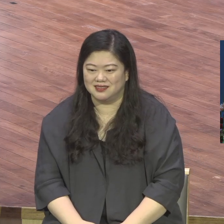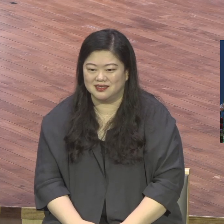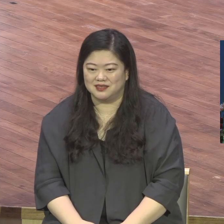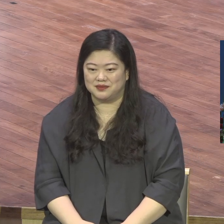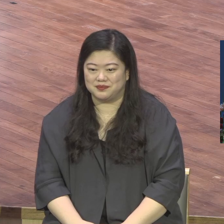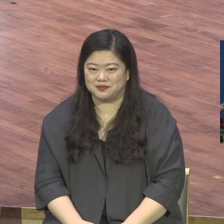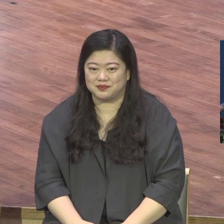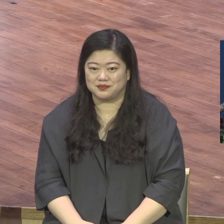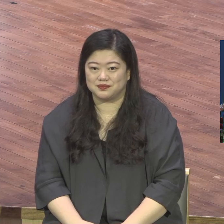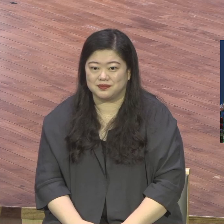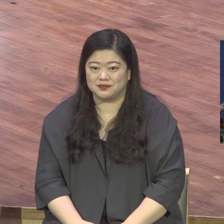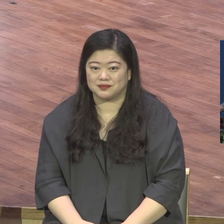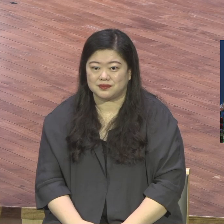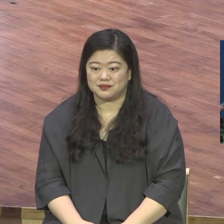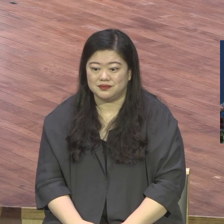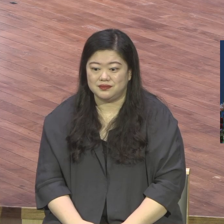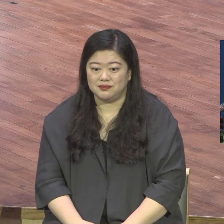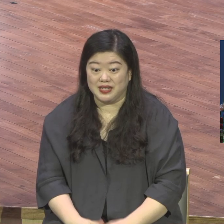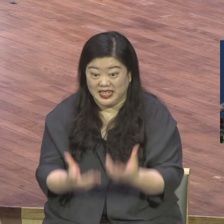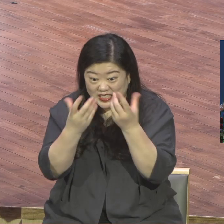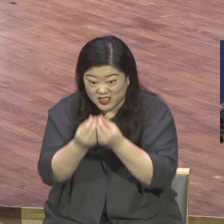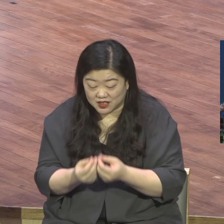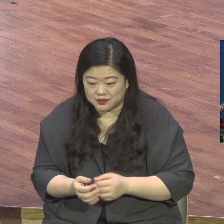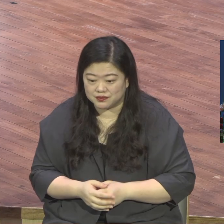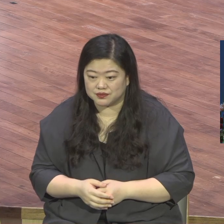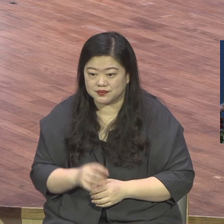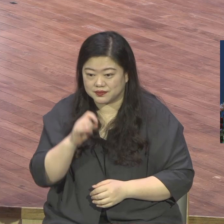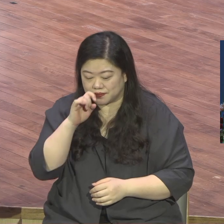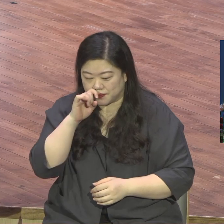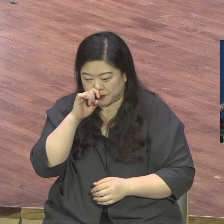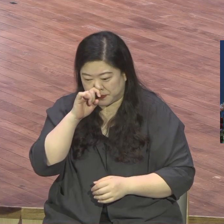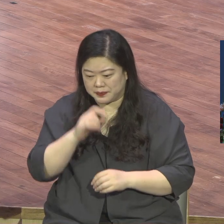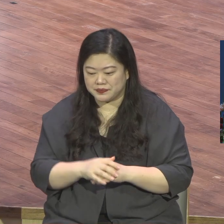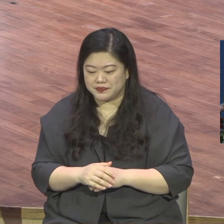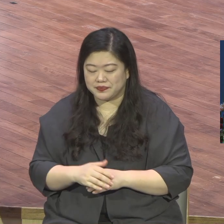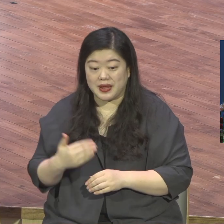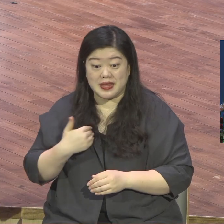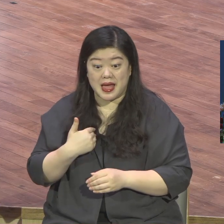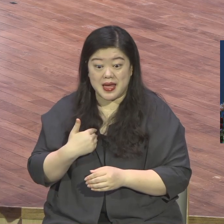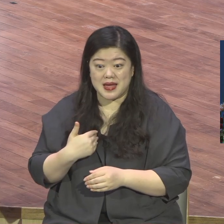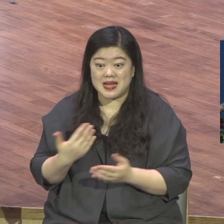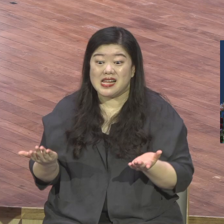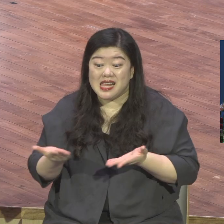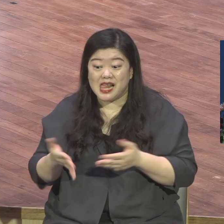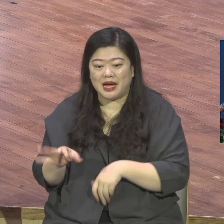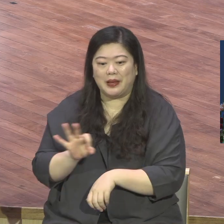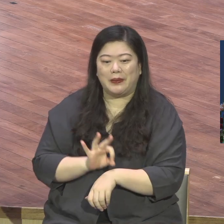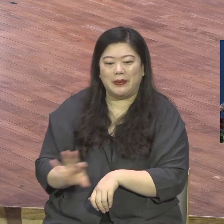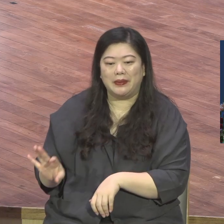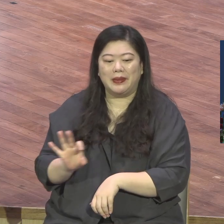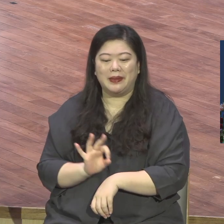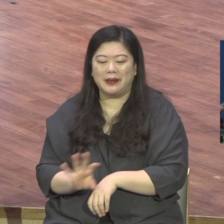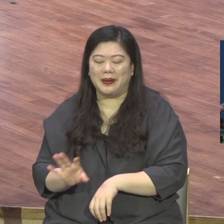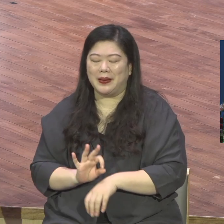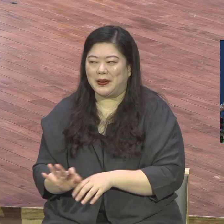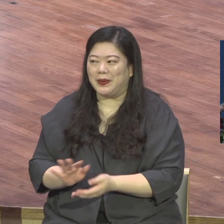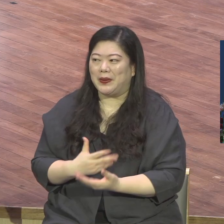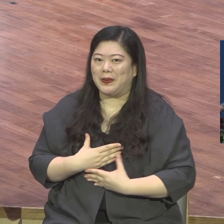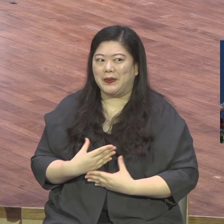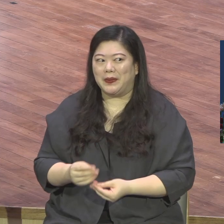농땡이 보고요 농땡이 하면 더 기분 나쁩니다. 내가 왜 농땡이야. 착한 사람 성실한 사람 보고 농땡이 하면 웃고